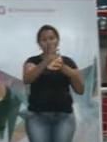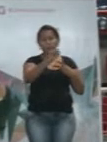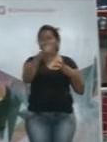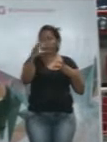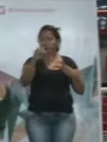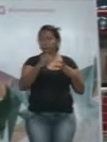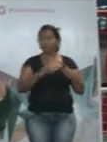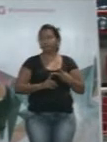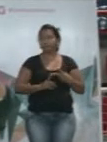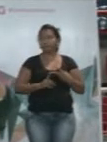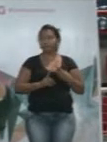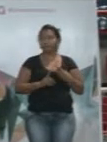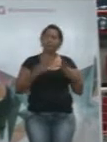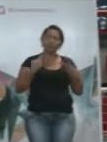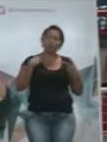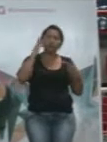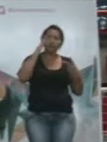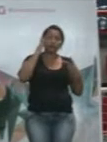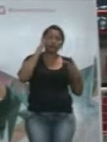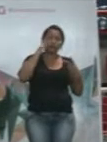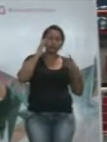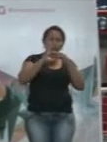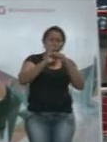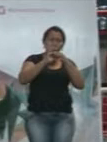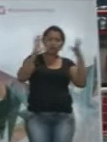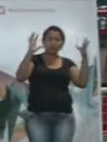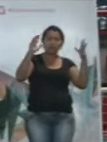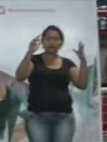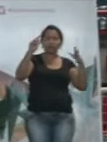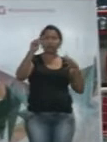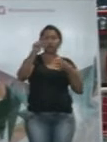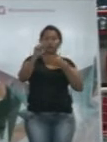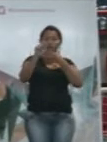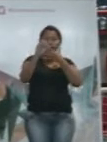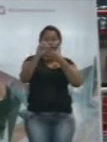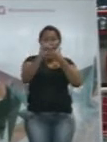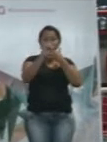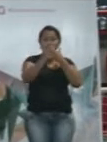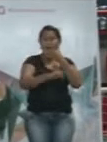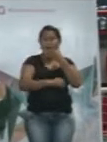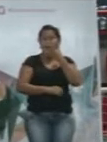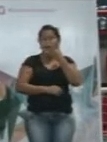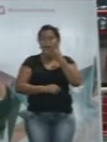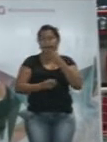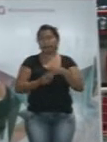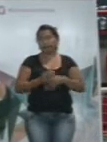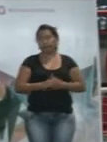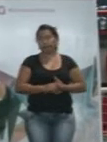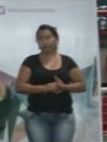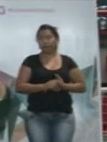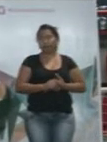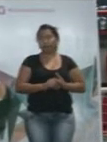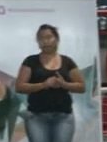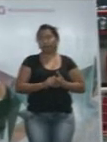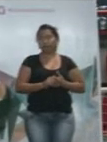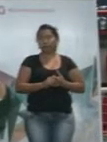metanol, você vai ter uma liberação de 726 kJ. Quando você queima o